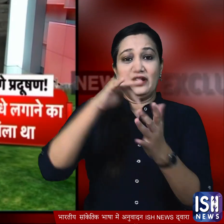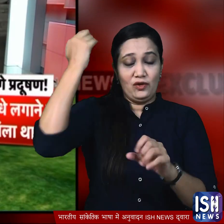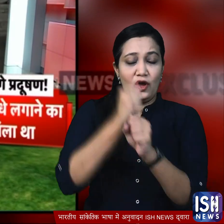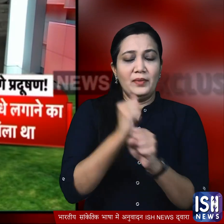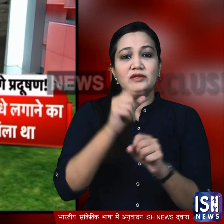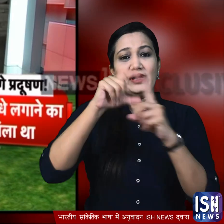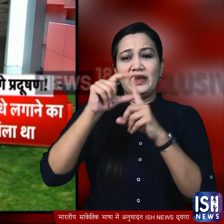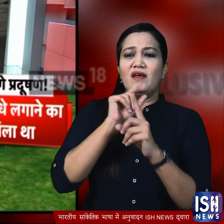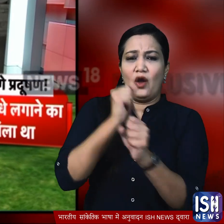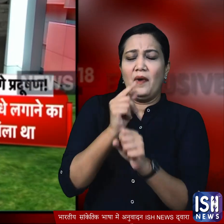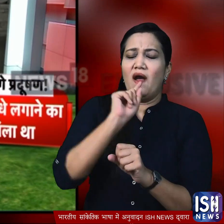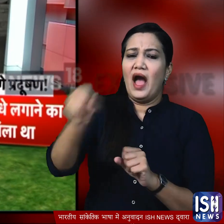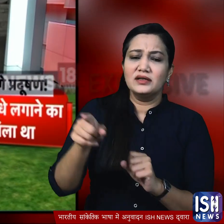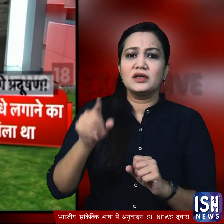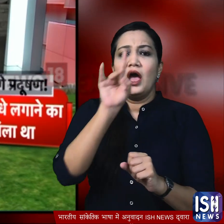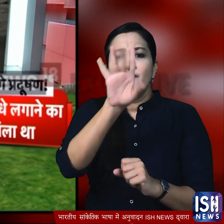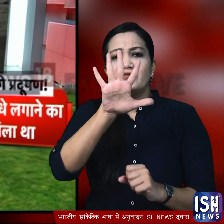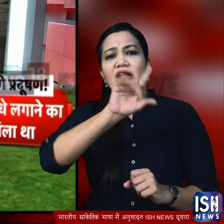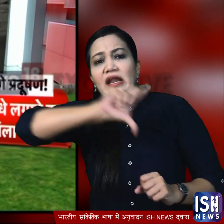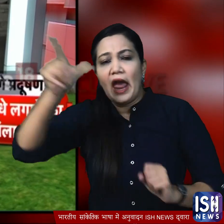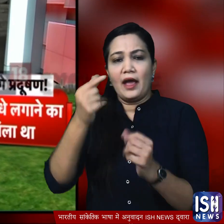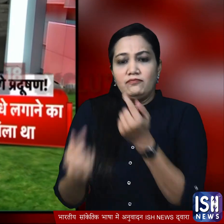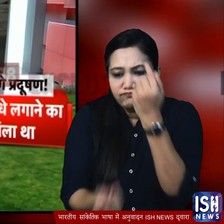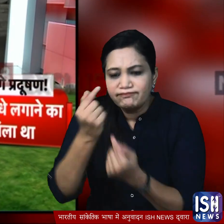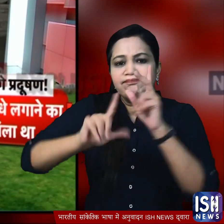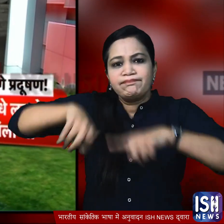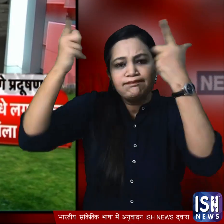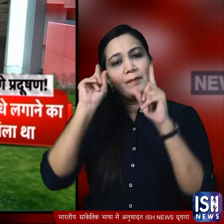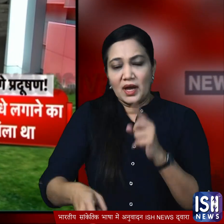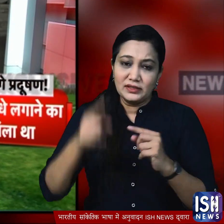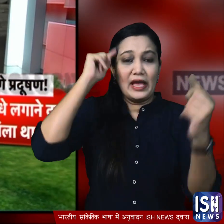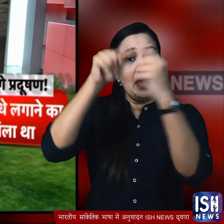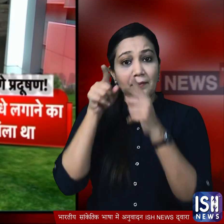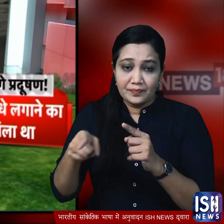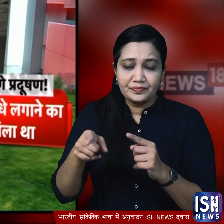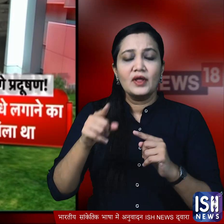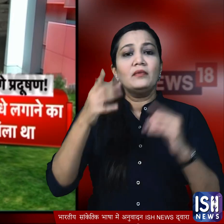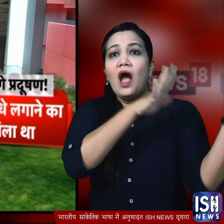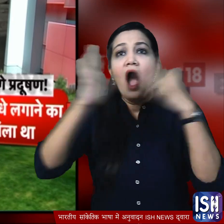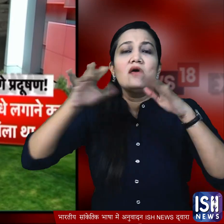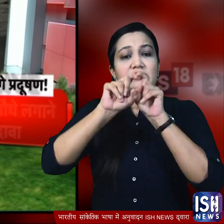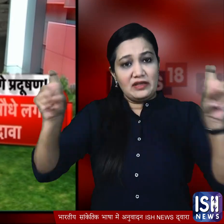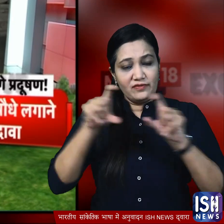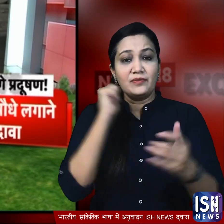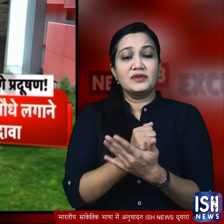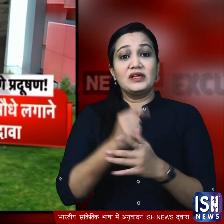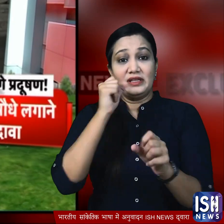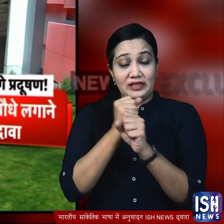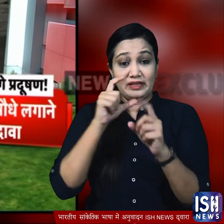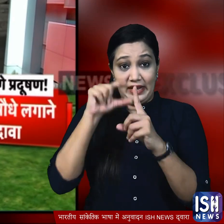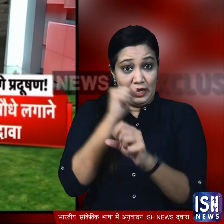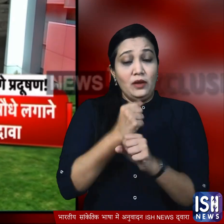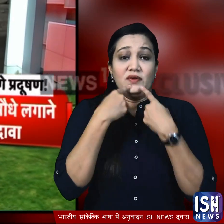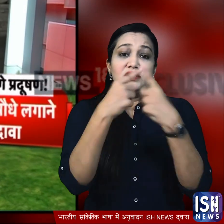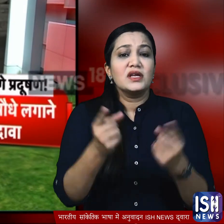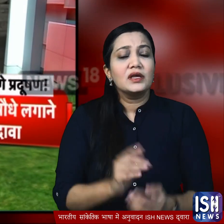ने दिल्ली सरकार को करीब 15 लाख पौधे लगाने का लक्ष्य दिया था, जिससे दिल्ली की हवा को साफ किया जा सके। लेकिन दिल्ली सरकार ने